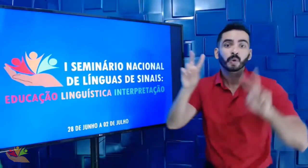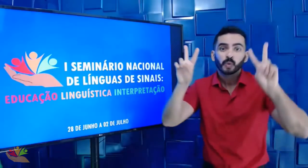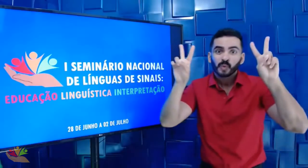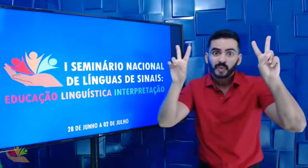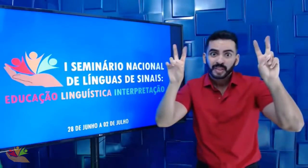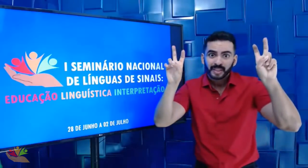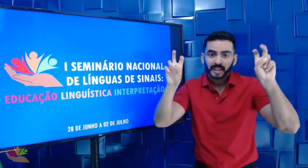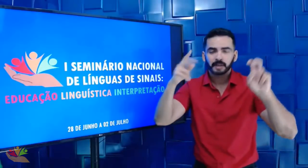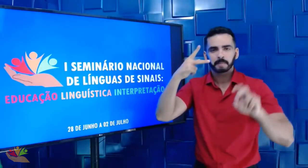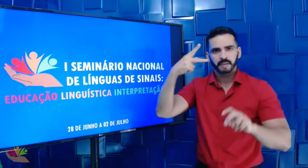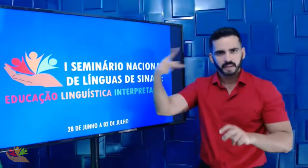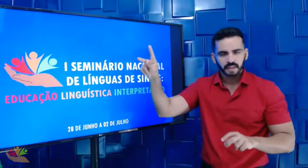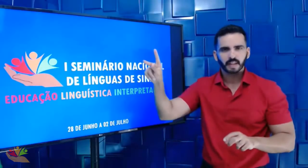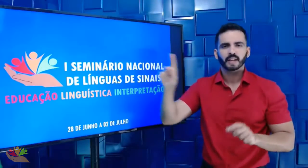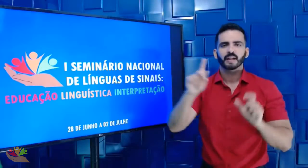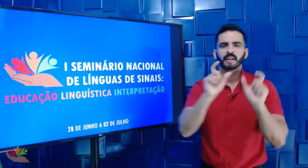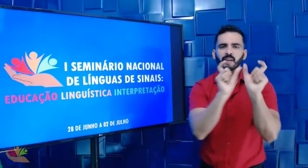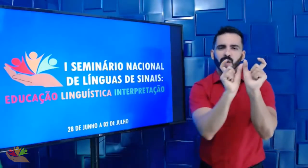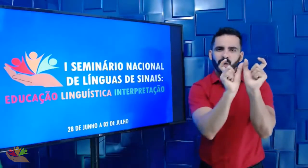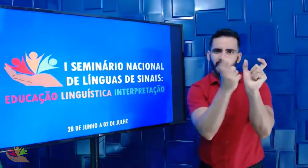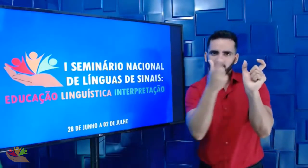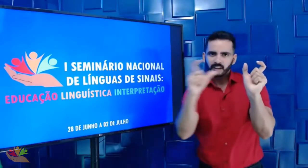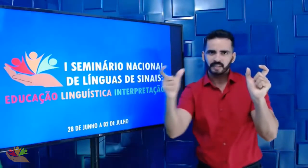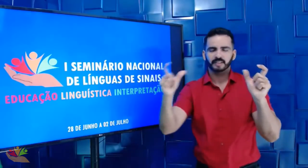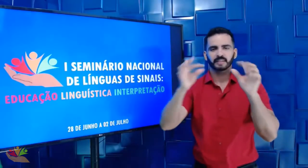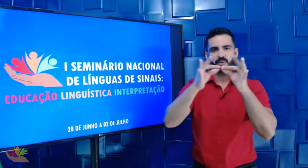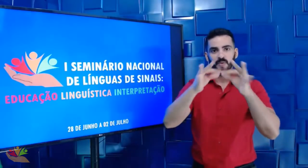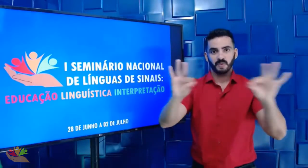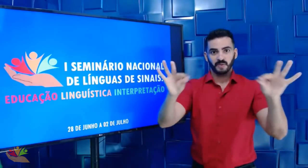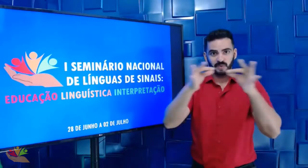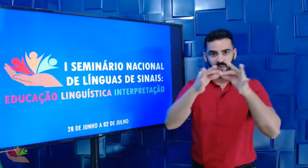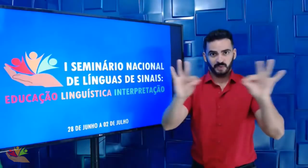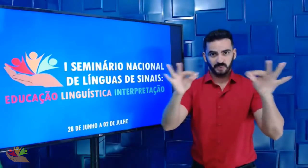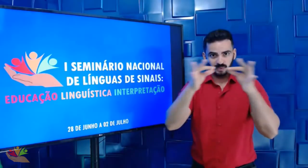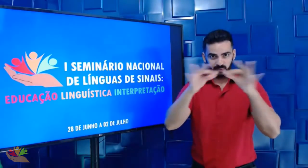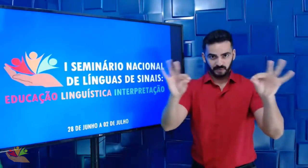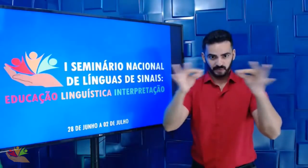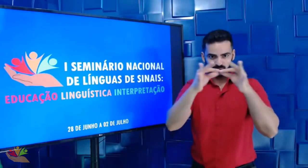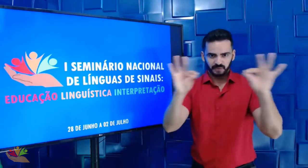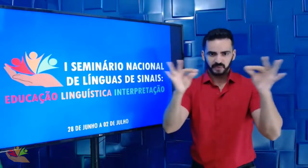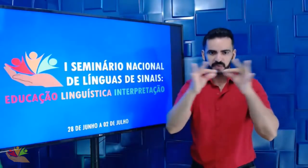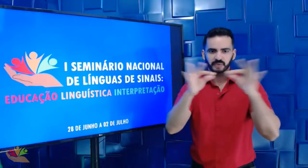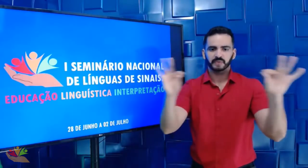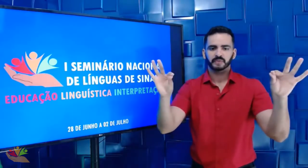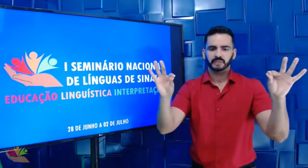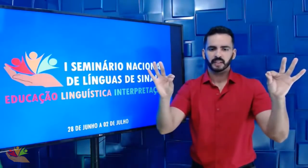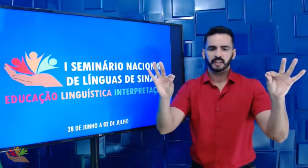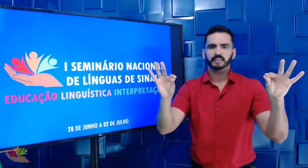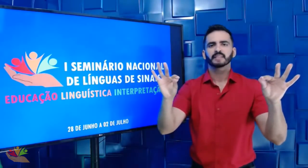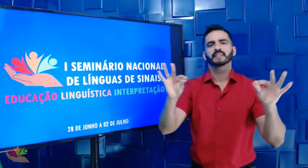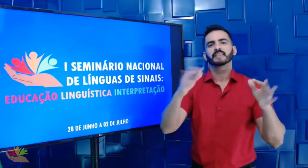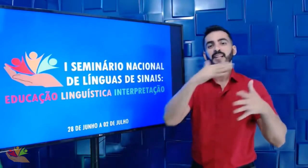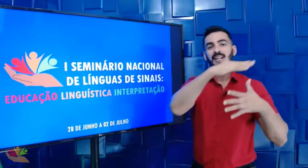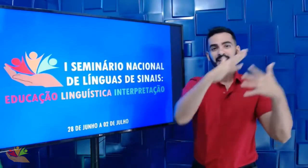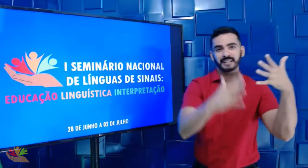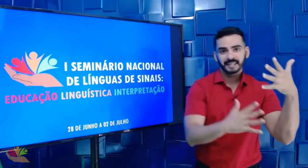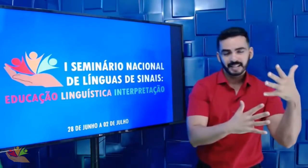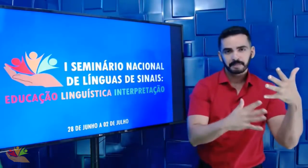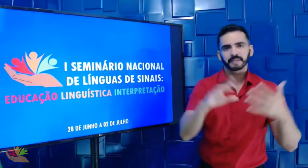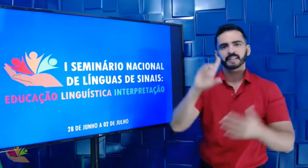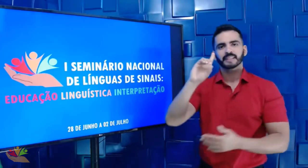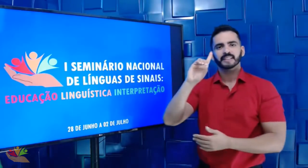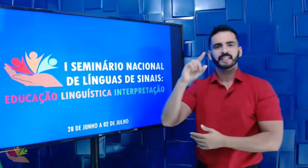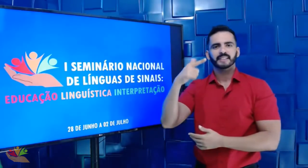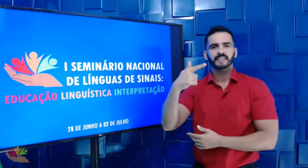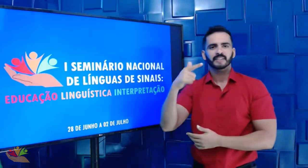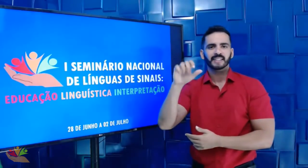a visualização. O tema da palestra da professora Liona é relacionado à área de